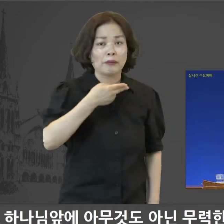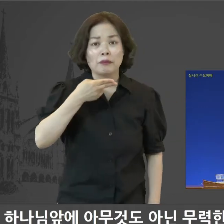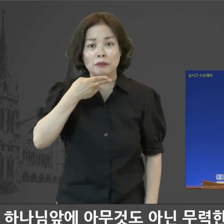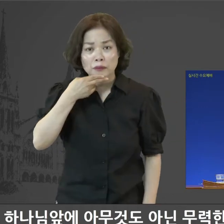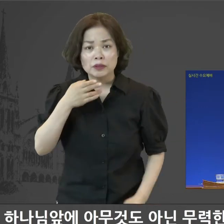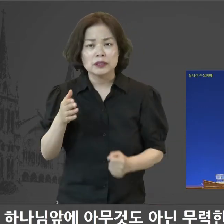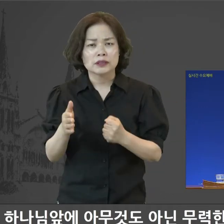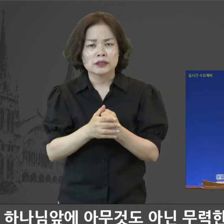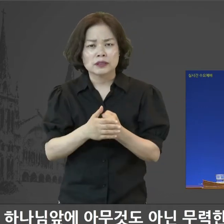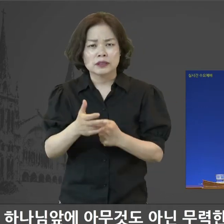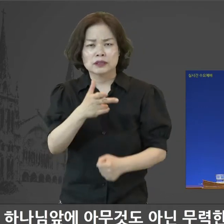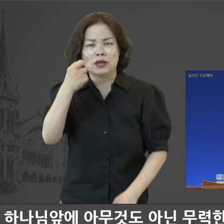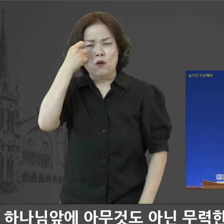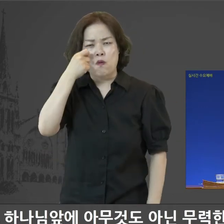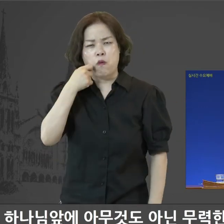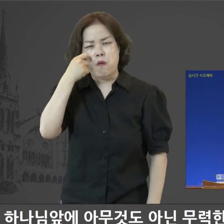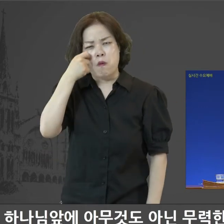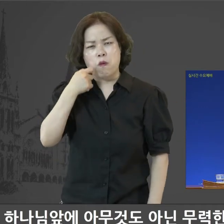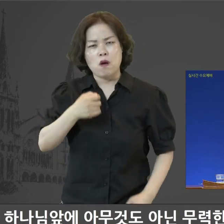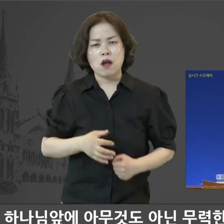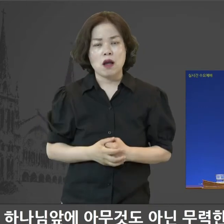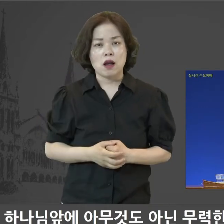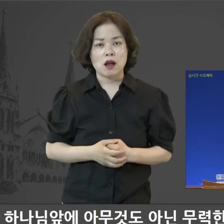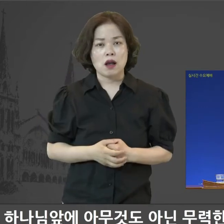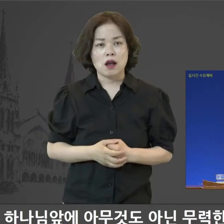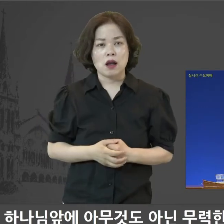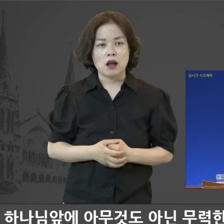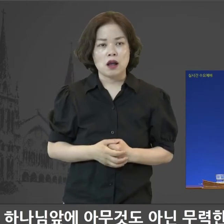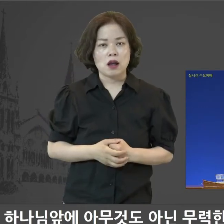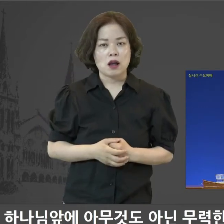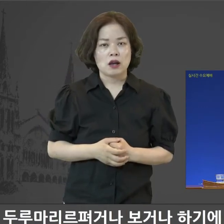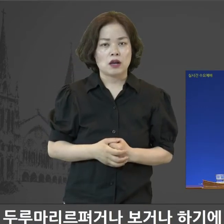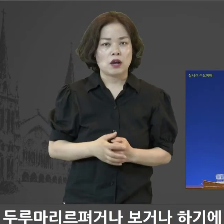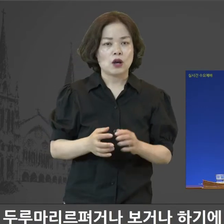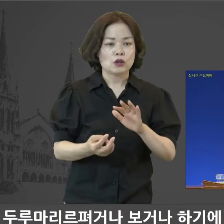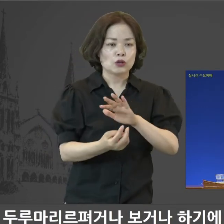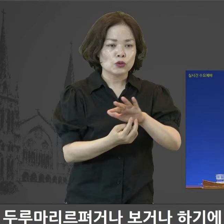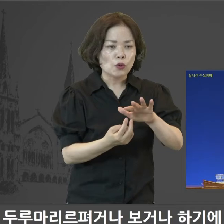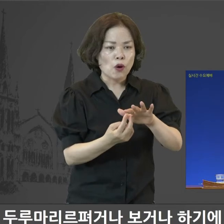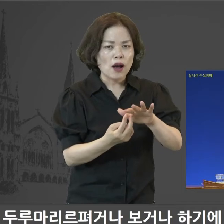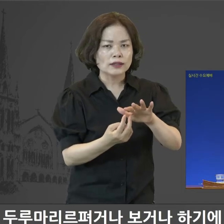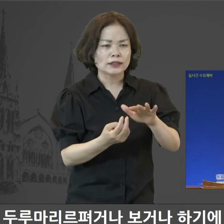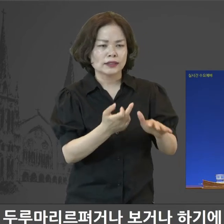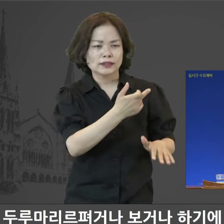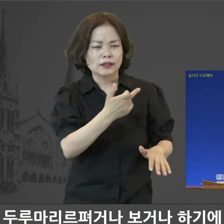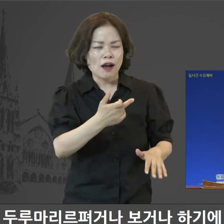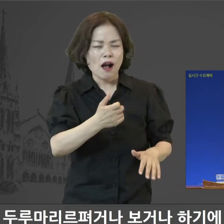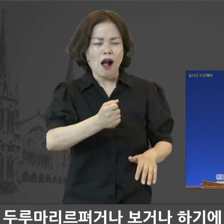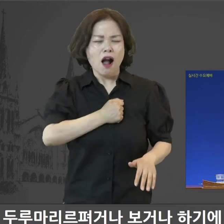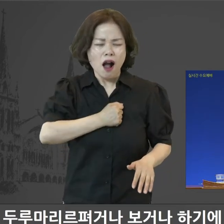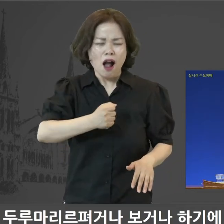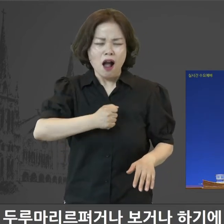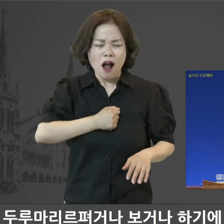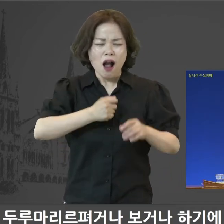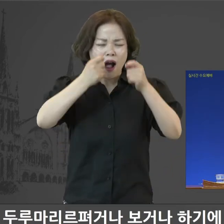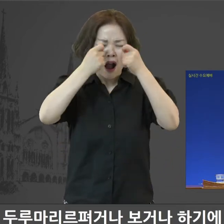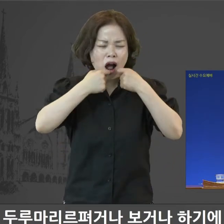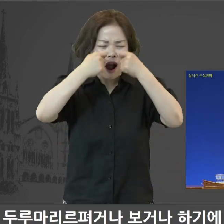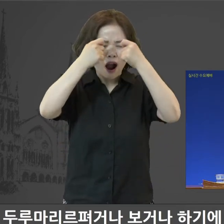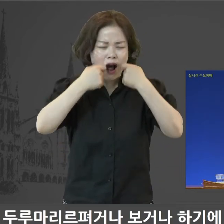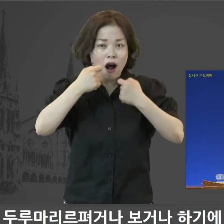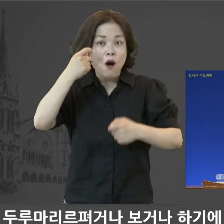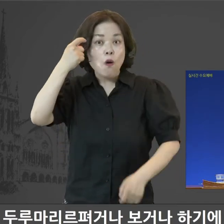내가 크게 울었더니. 요한이 크게 울었다고 합니다. 대성통곡하며 운 거죠.